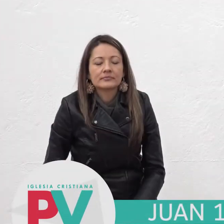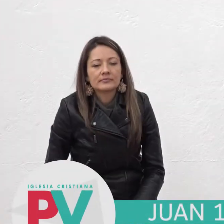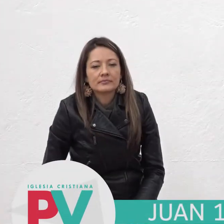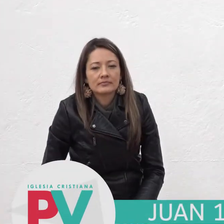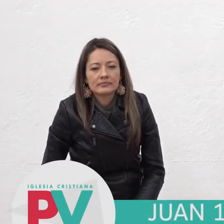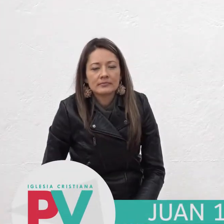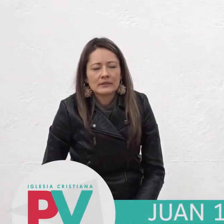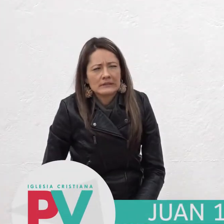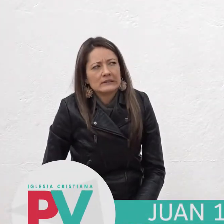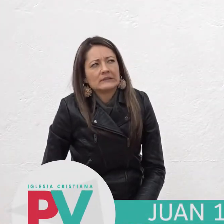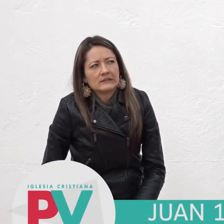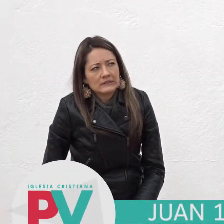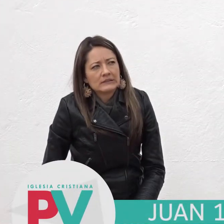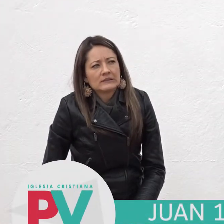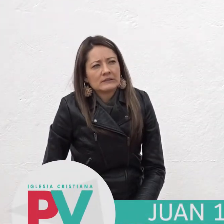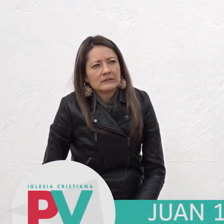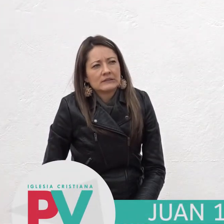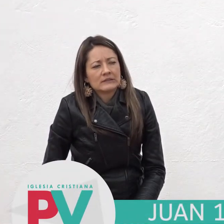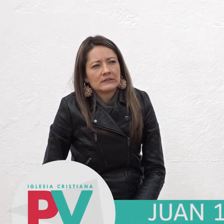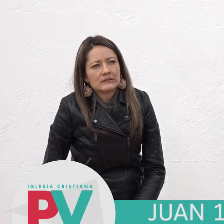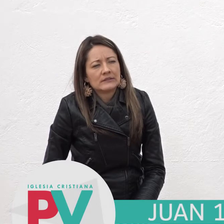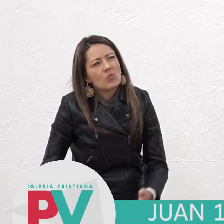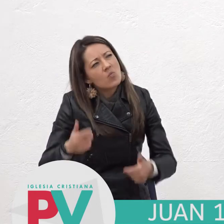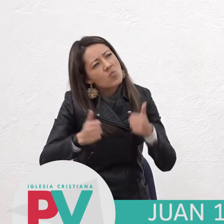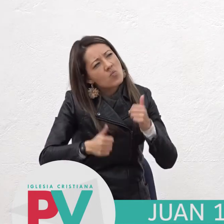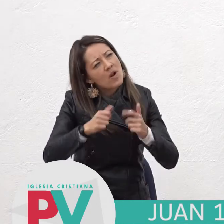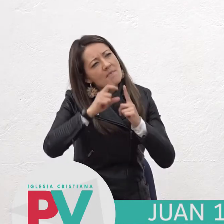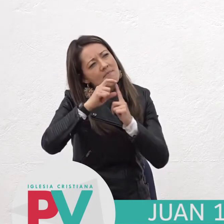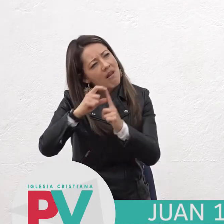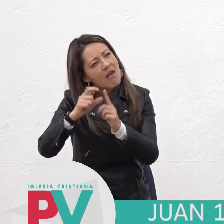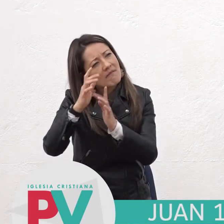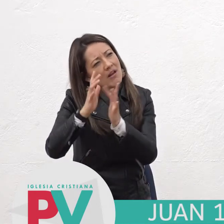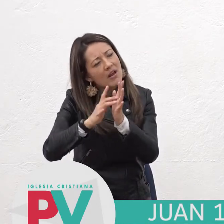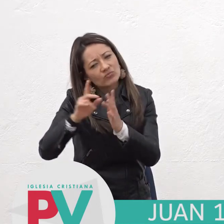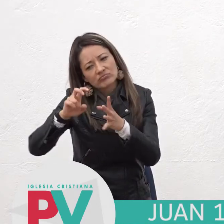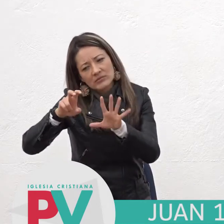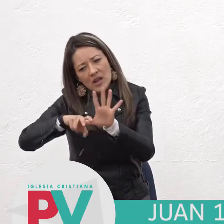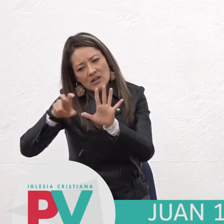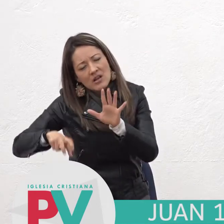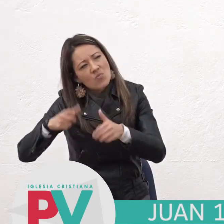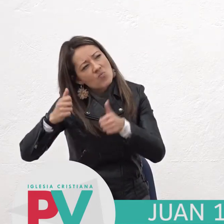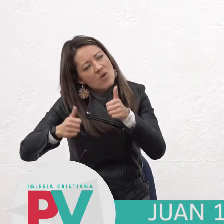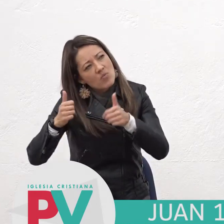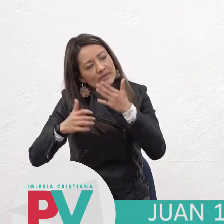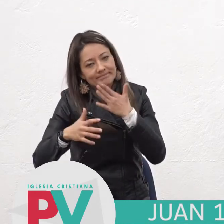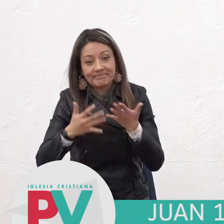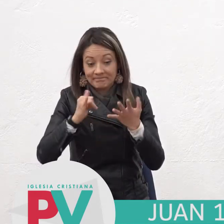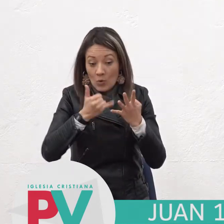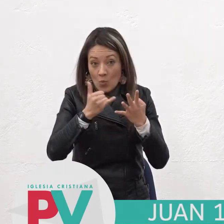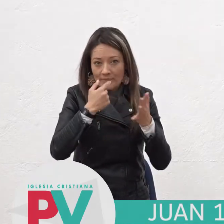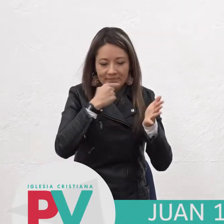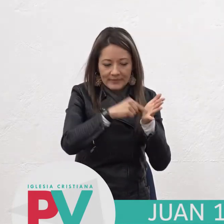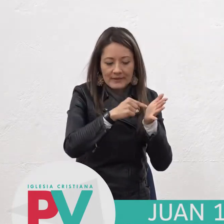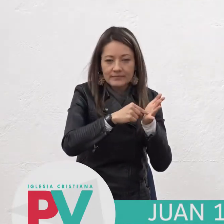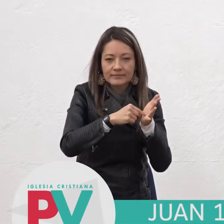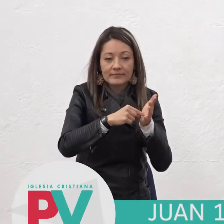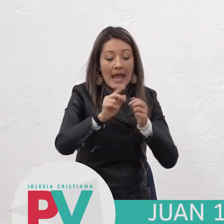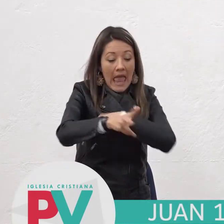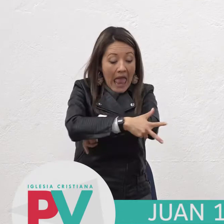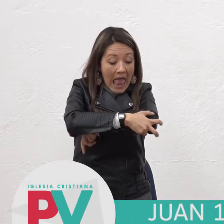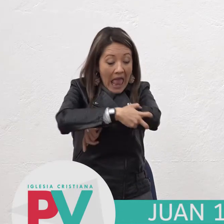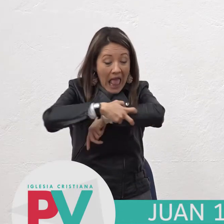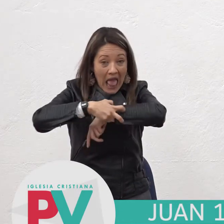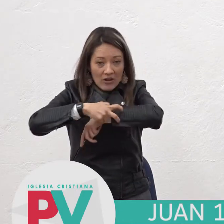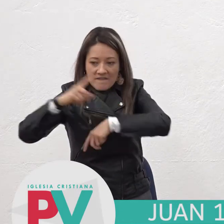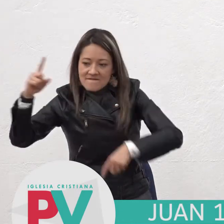¿Qué palabra dio el Señor Jesús a Zaqueo? Y dice: el ladrón no viene